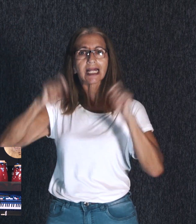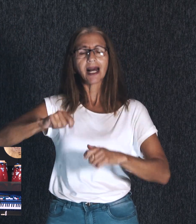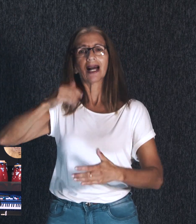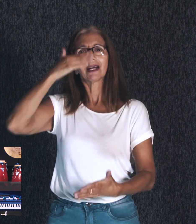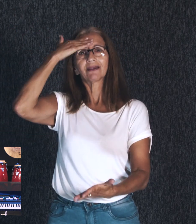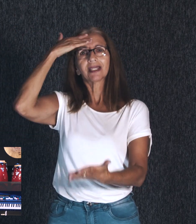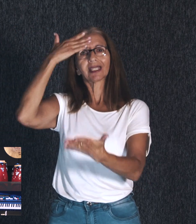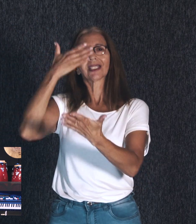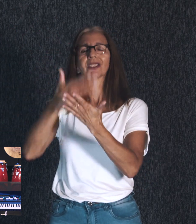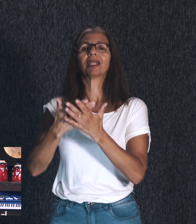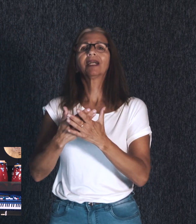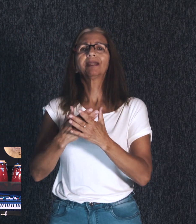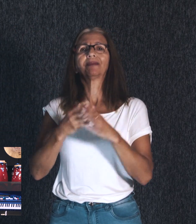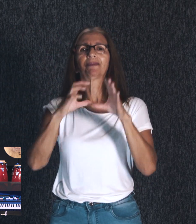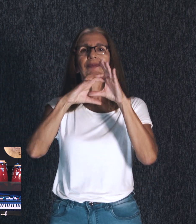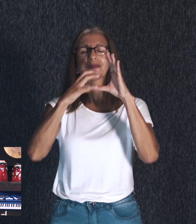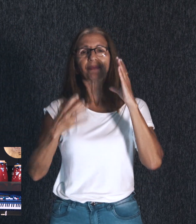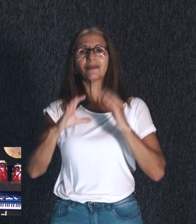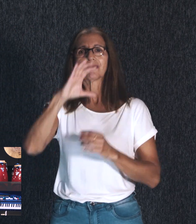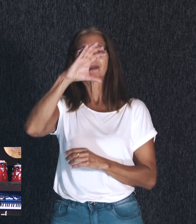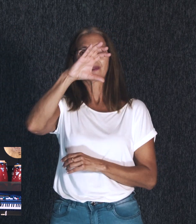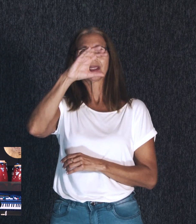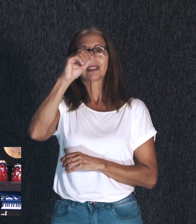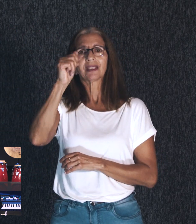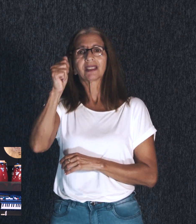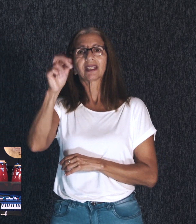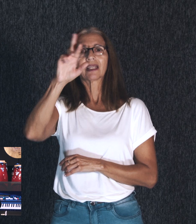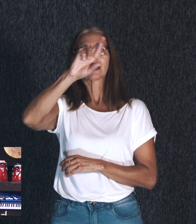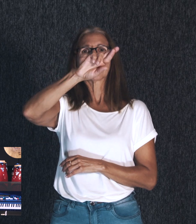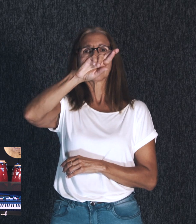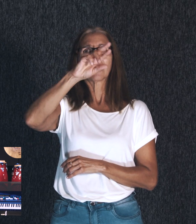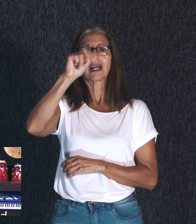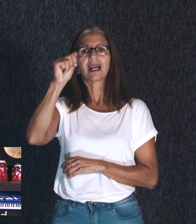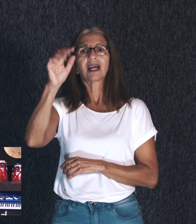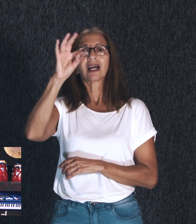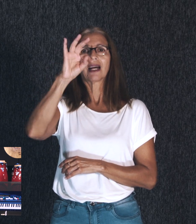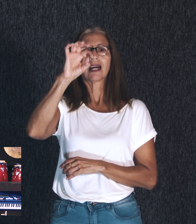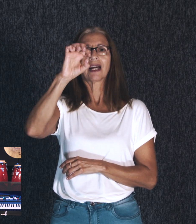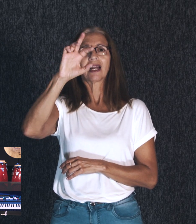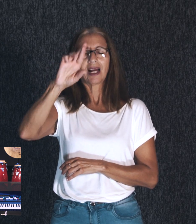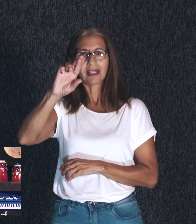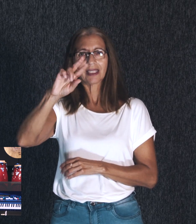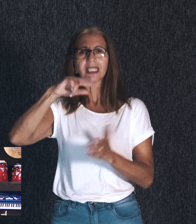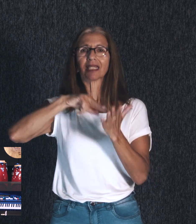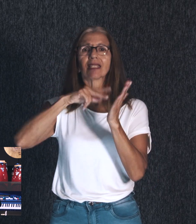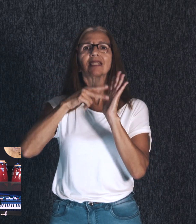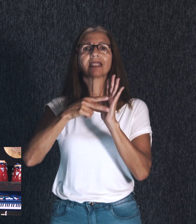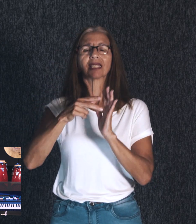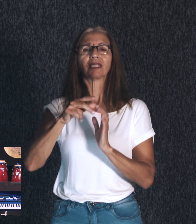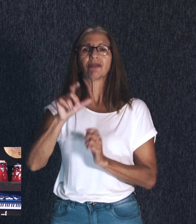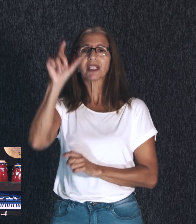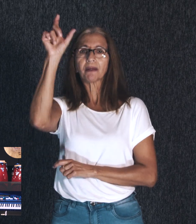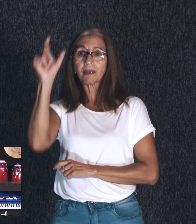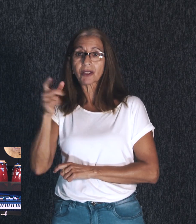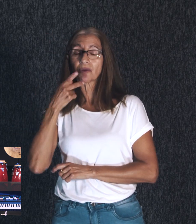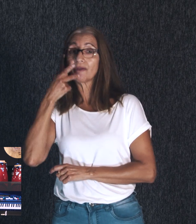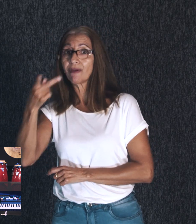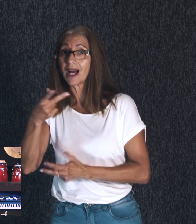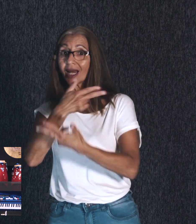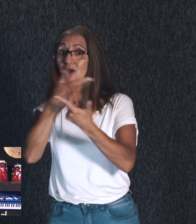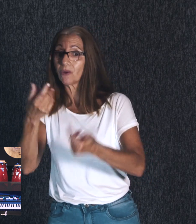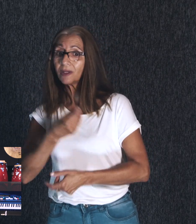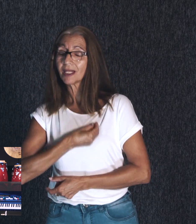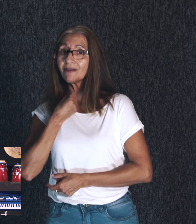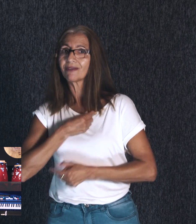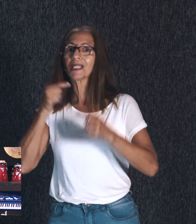confiar. E o que é caráter? É quando as minhas ações coincidem com as minhas palavras. E quando as minhas palavras coincidem